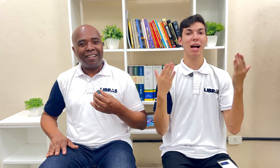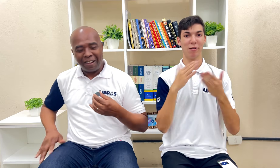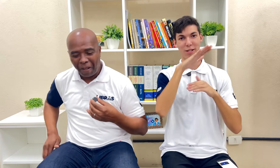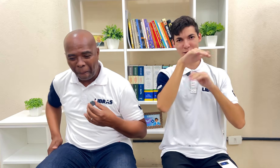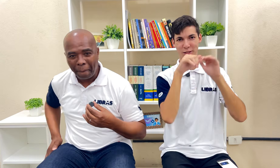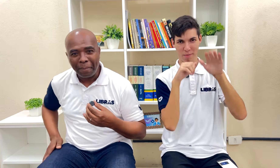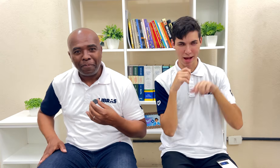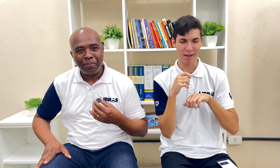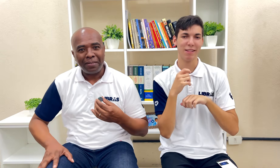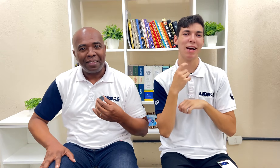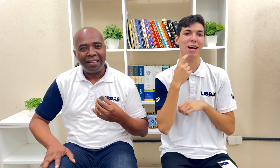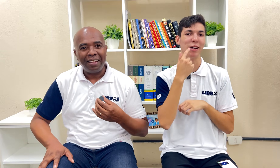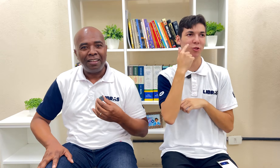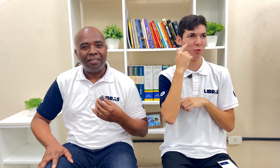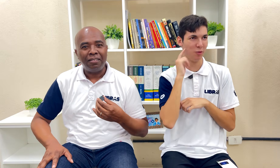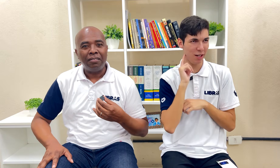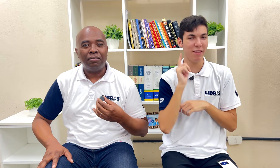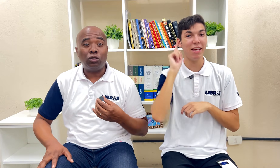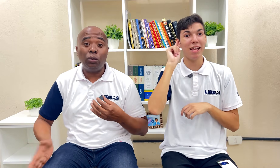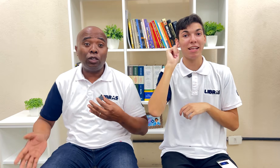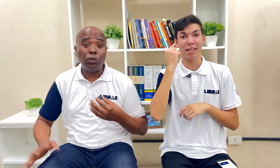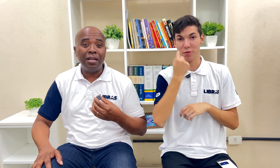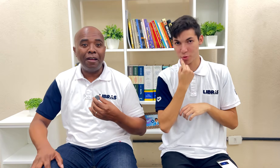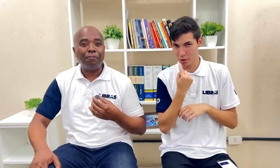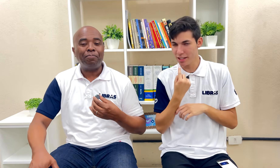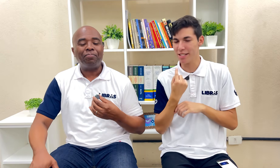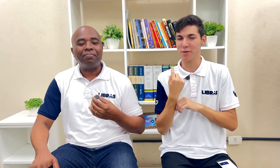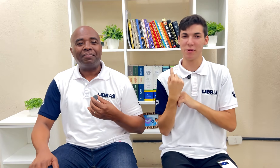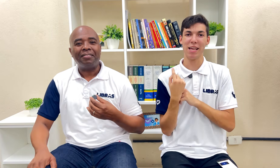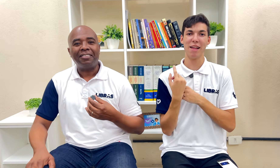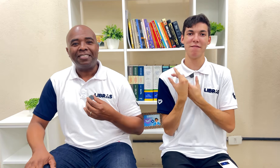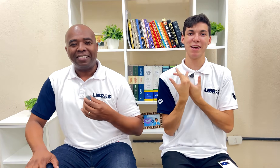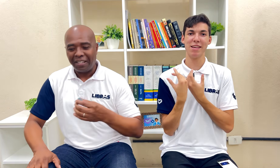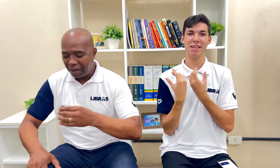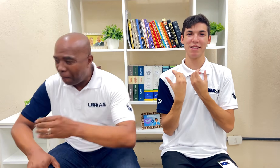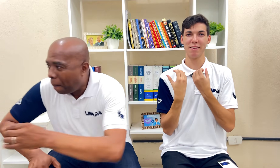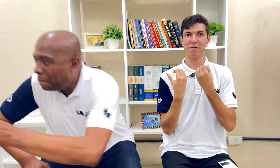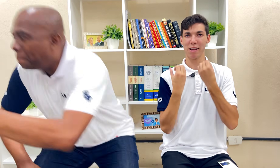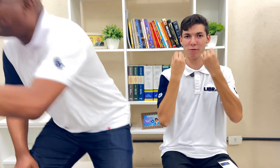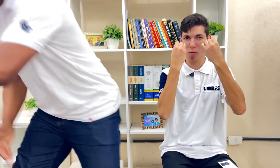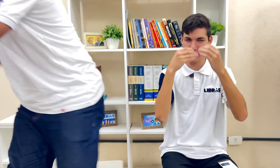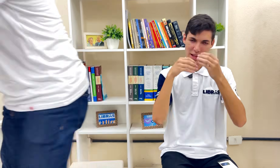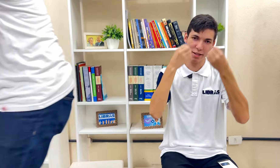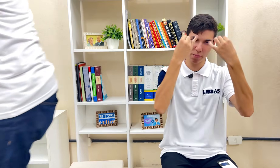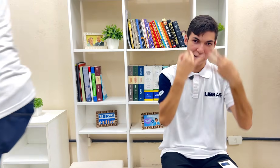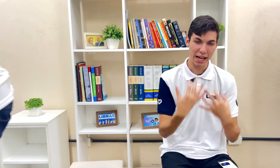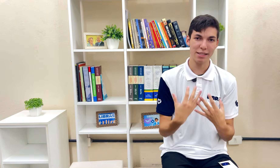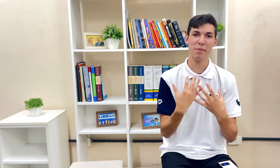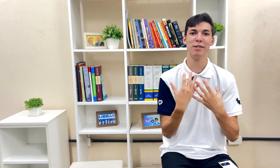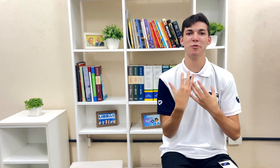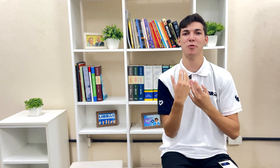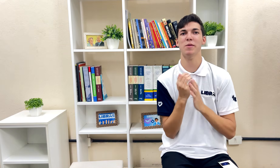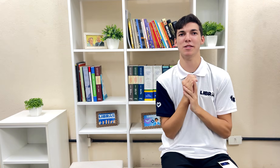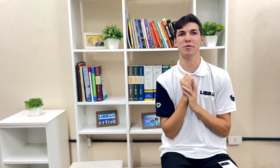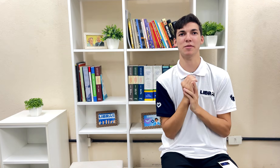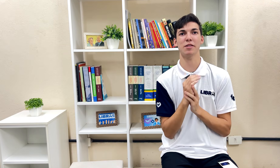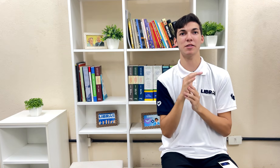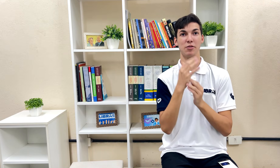Agora a gente vai chamar a Júlia. Surda Júlia, que é surda, né? Isso. E ela vai comentar, explicar também sobre isso. A senhora